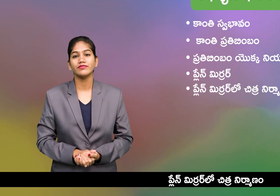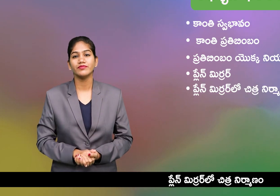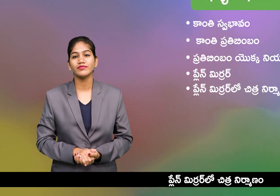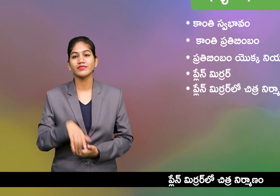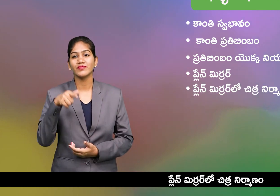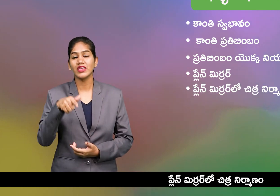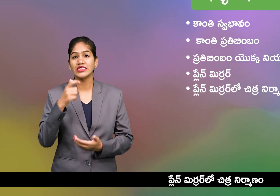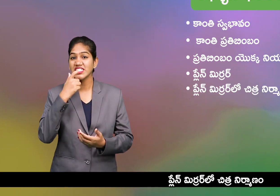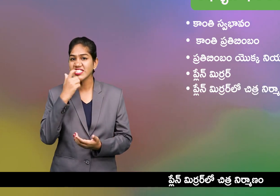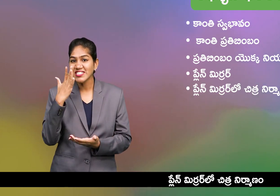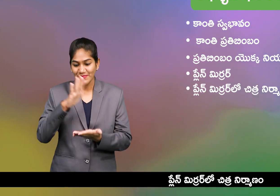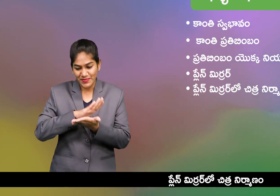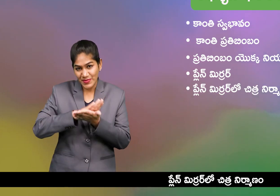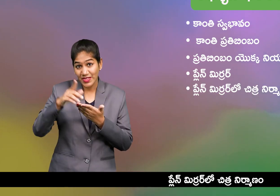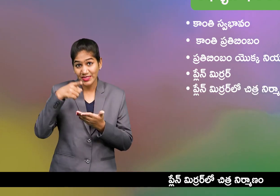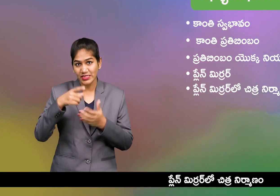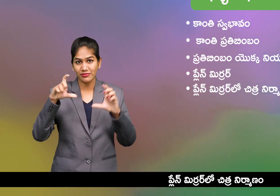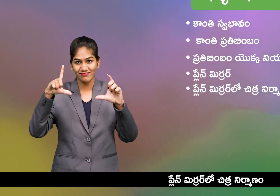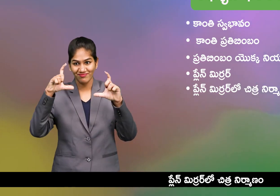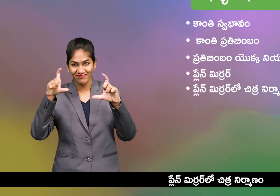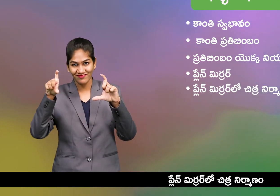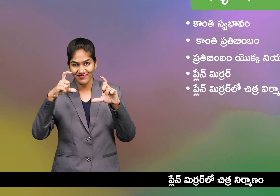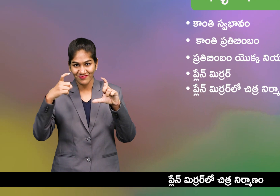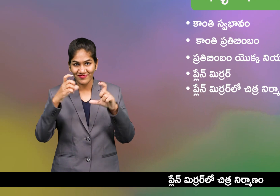ప్లేన్ మిర్రర్లో చిత్ర నిర్మాణం.